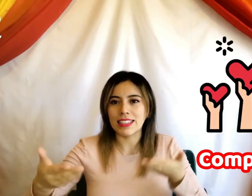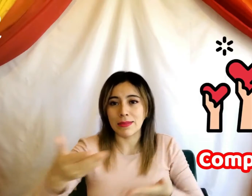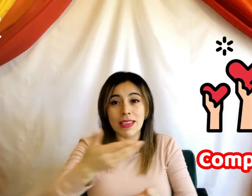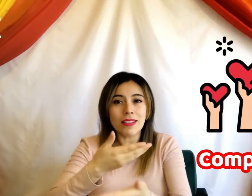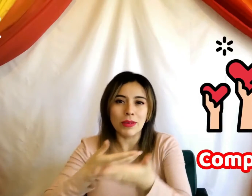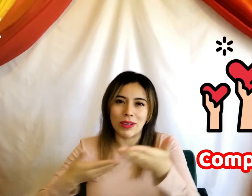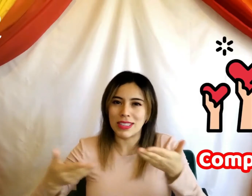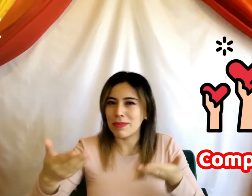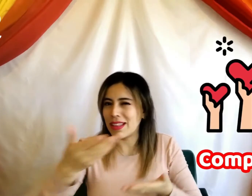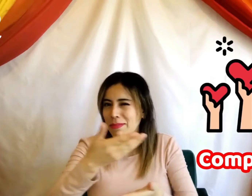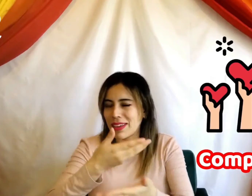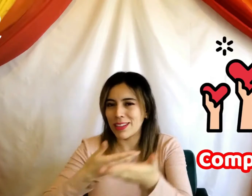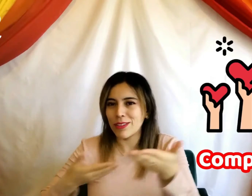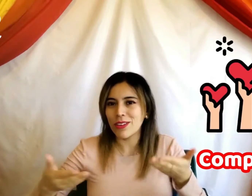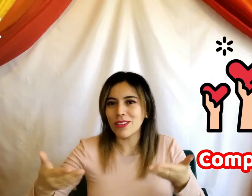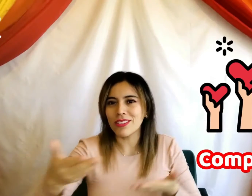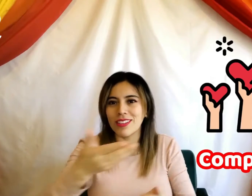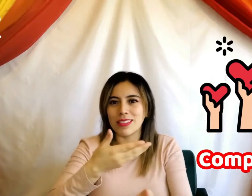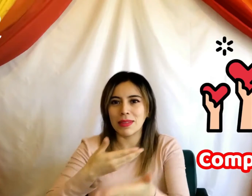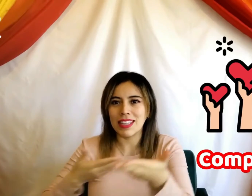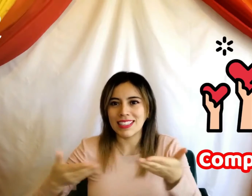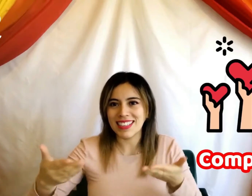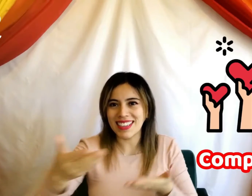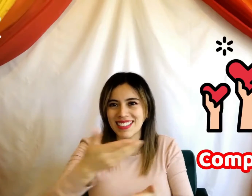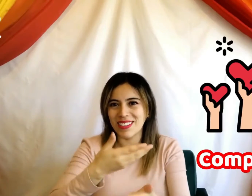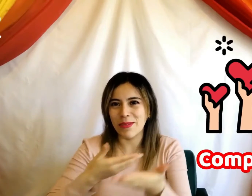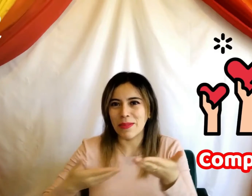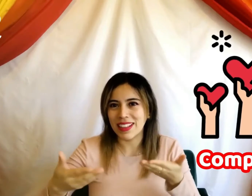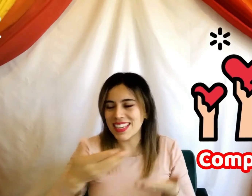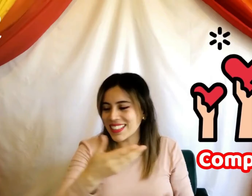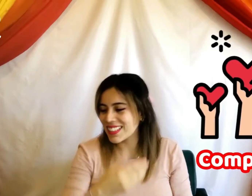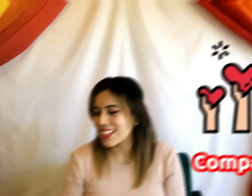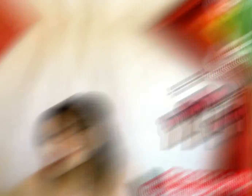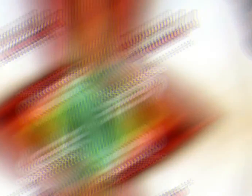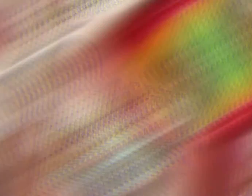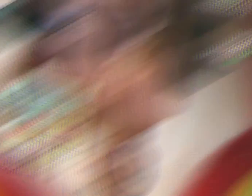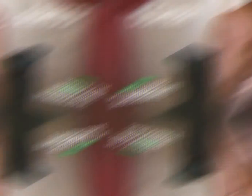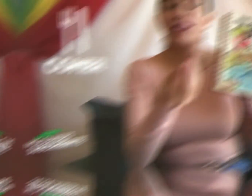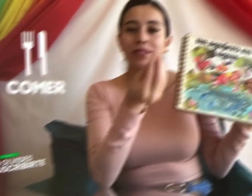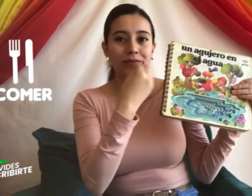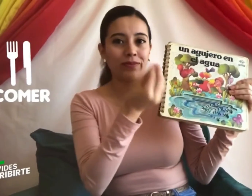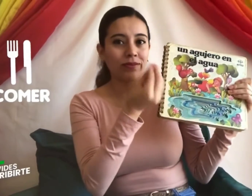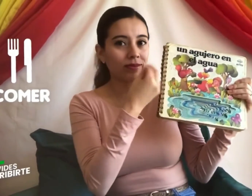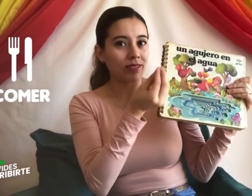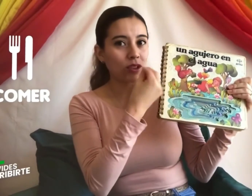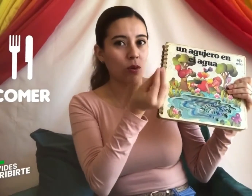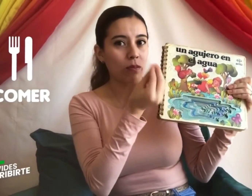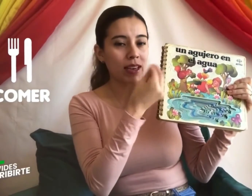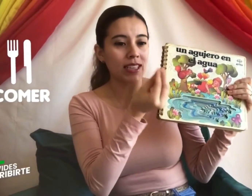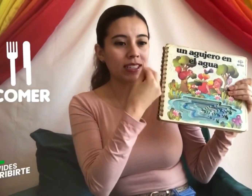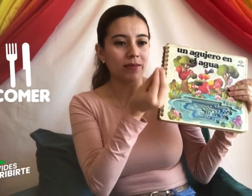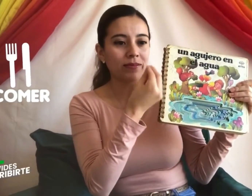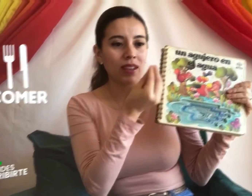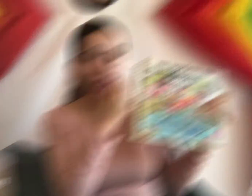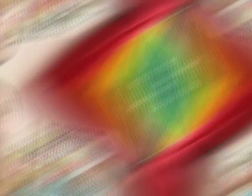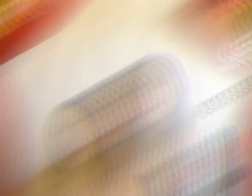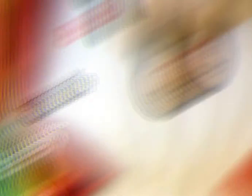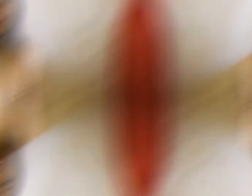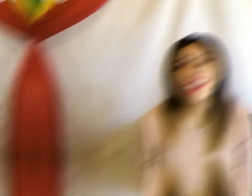recibir, bueno, así me la imagino yo, con las manitas así, compartir. Comer, comer. Y